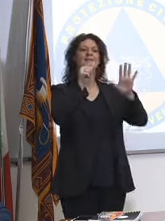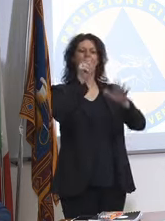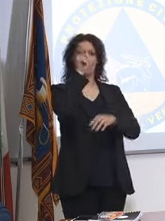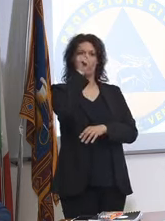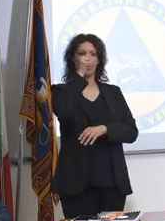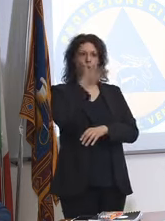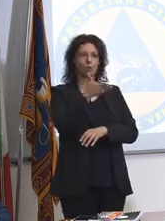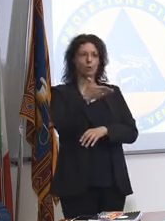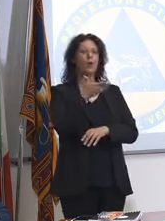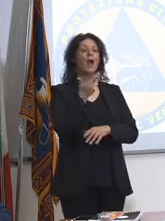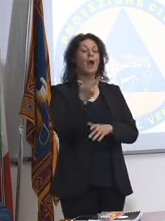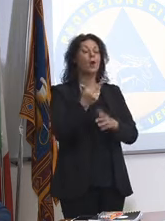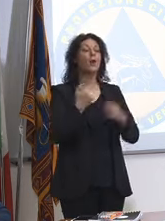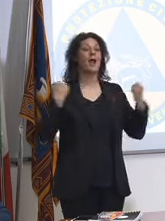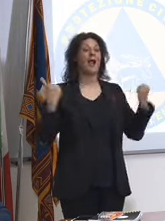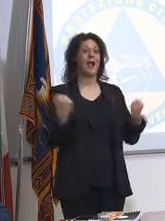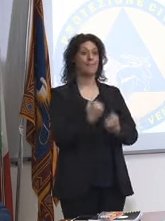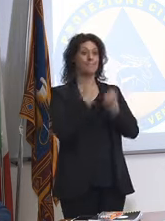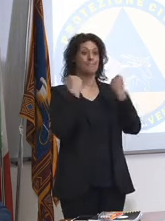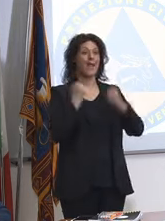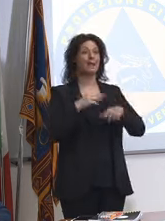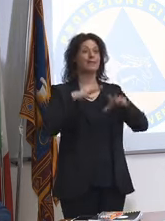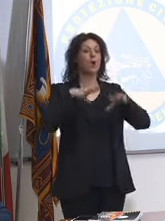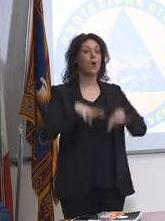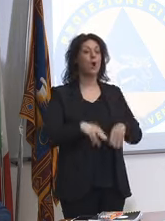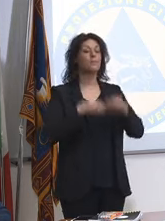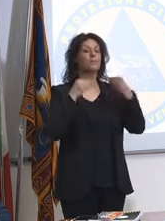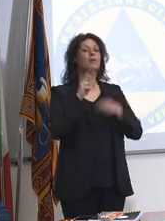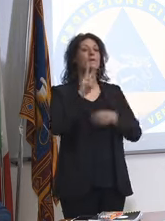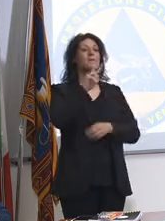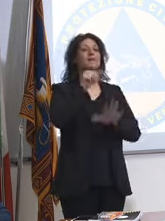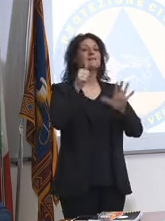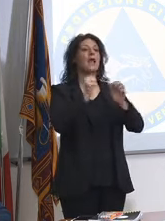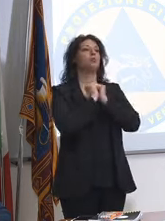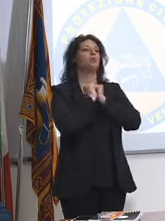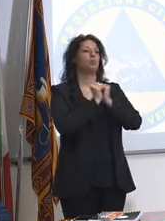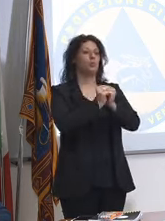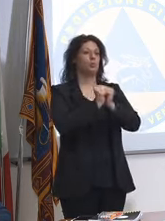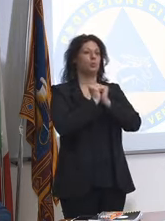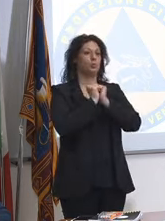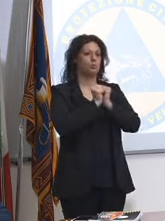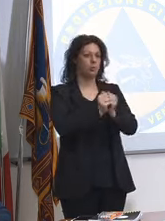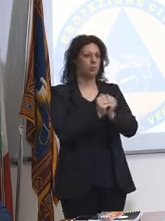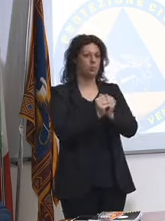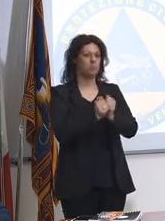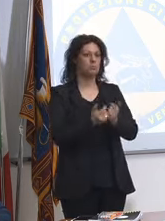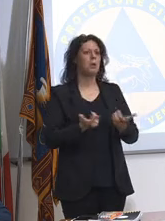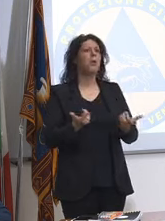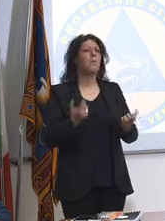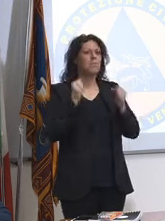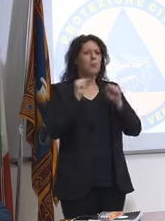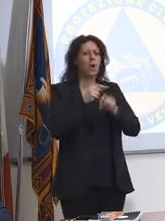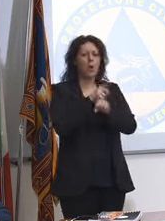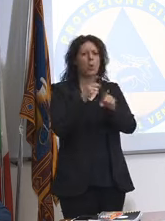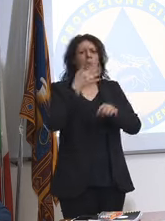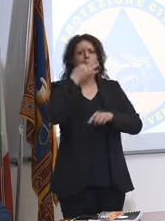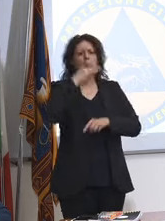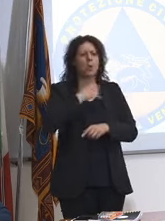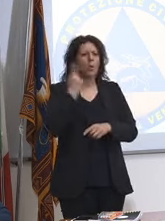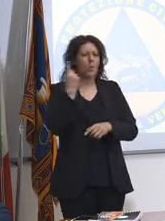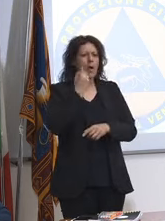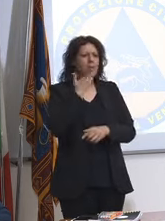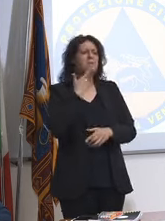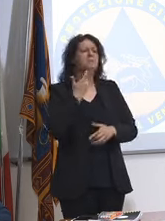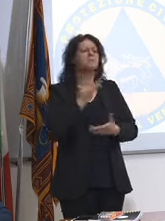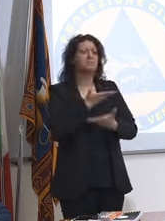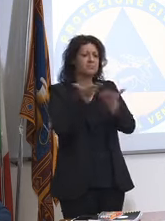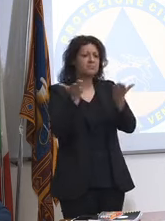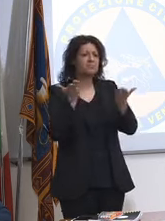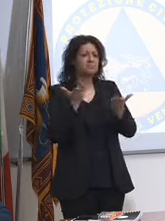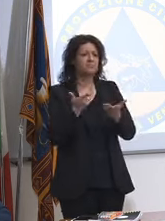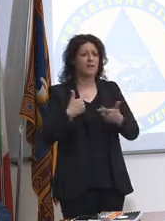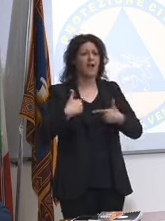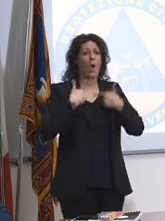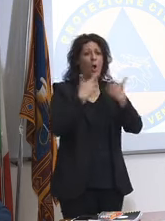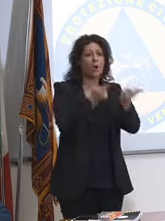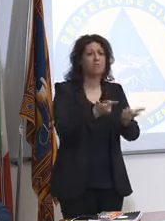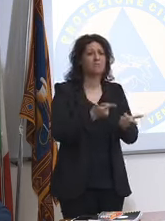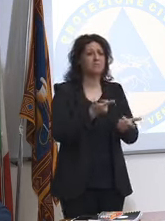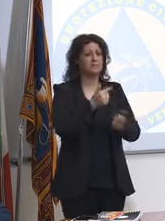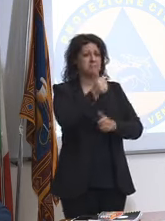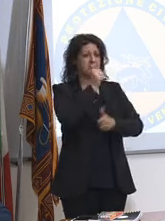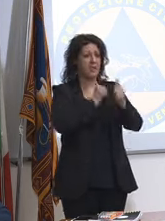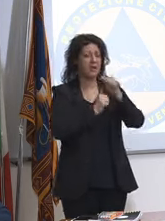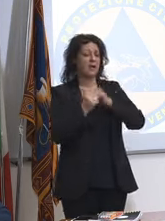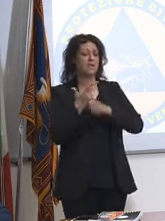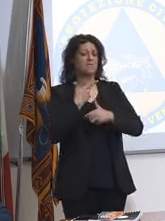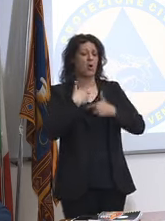inizia il 26 giugno. Poi nessuno ti viene ad andare in giro a offrire birre, a far spritz o a raccontare le tue belle idee